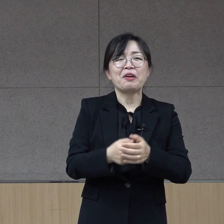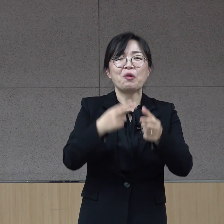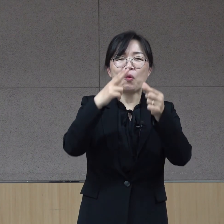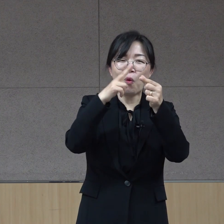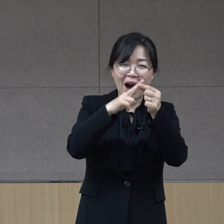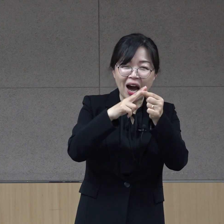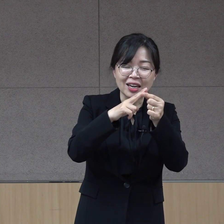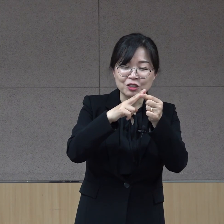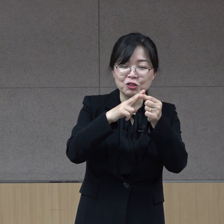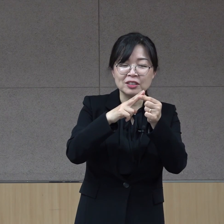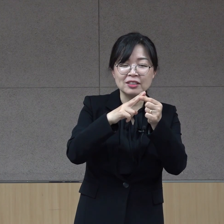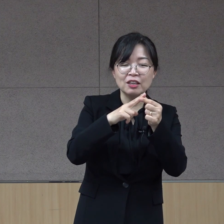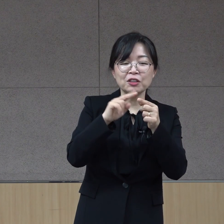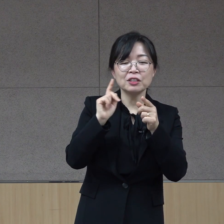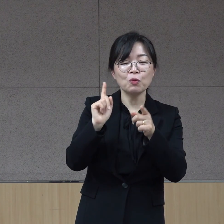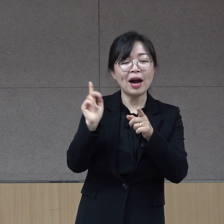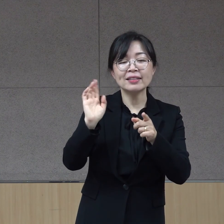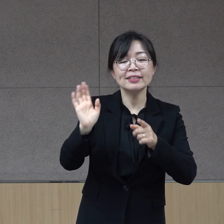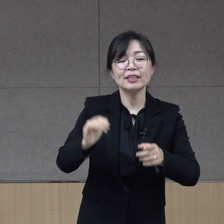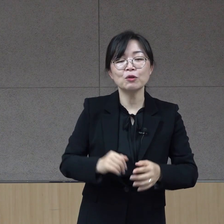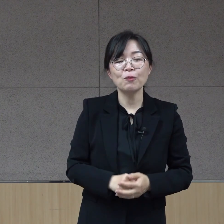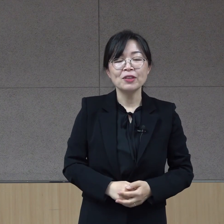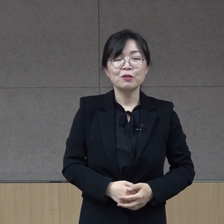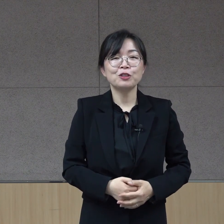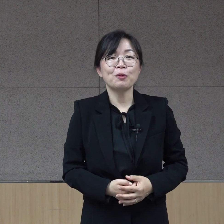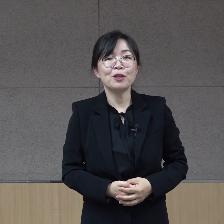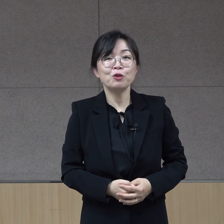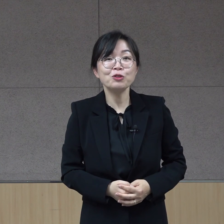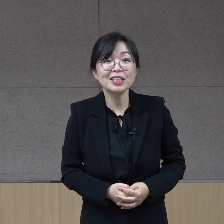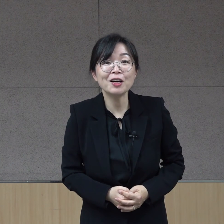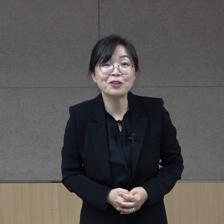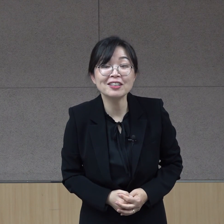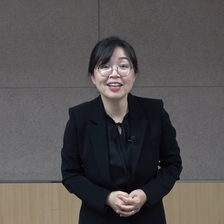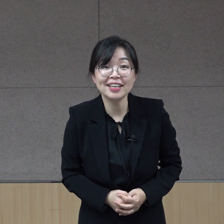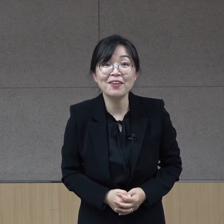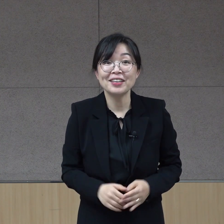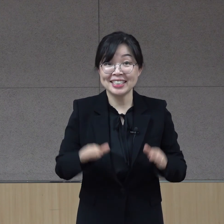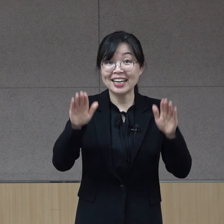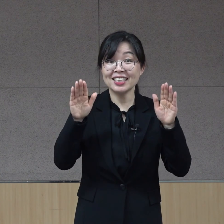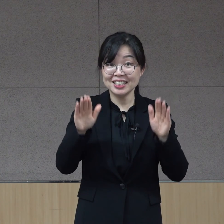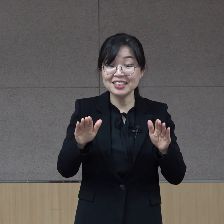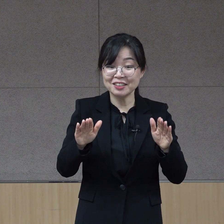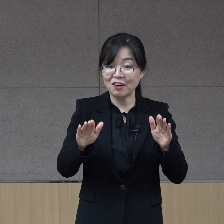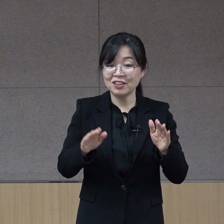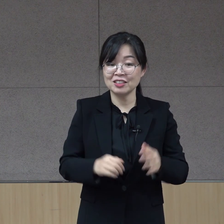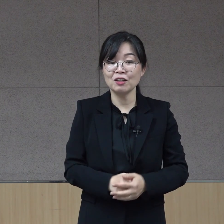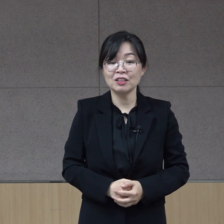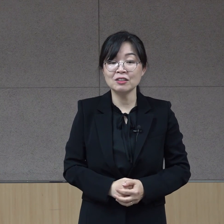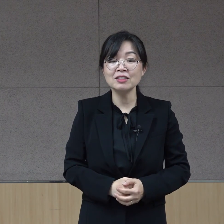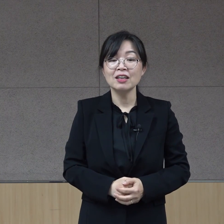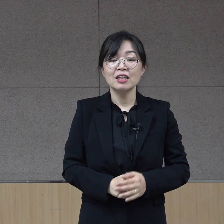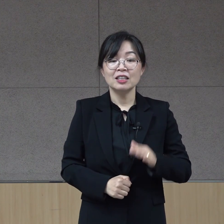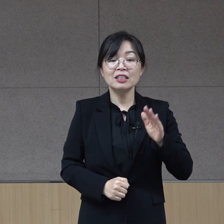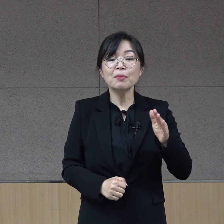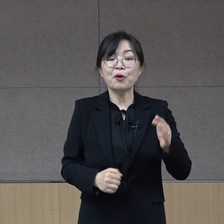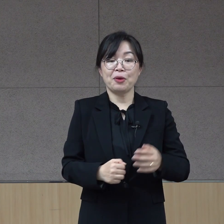해요. 과라는 수어가 있는데 여기서는 과를 쓰지 않고 우리 저번에 휴지라고 기억나세요? 잠깐 쉬는 거. 그래서 이거는 이렇게 표현해